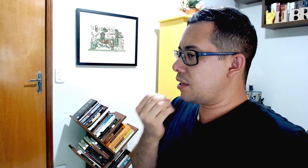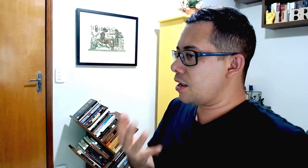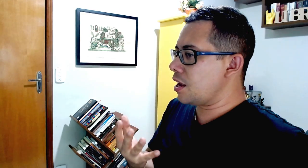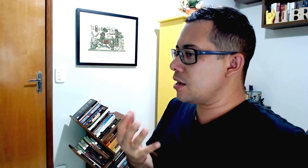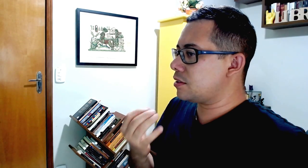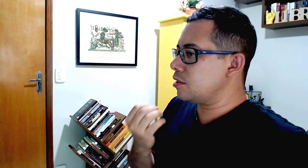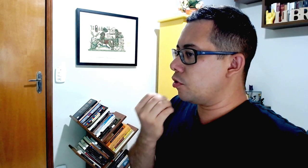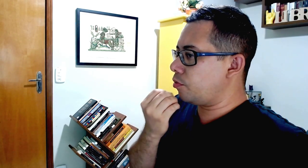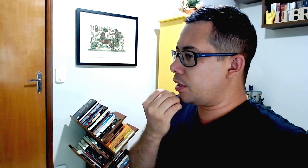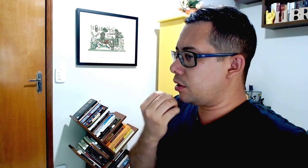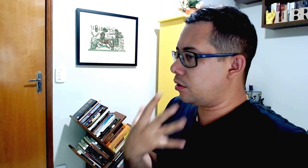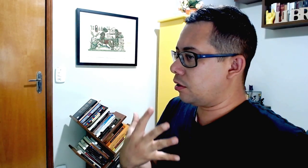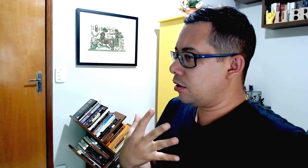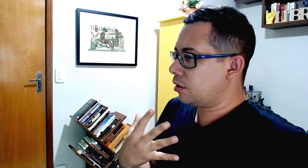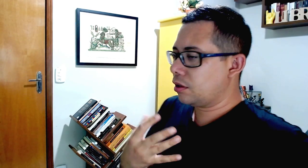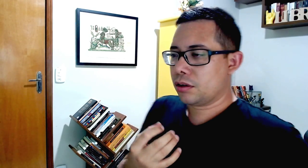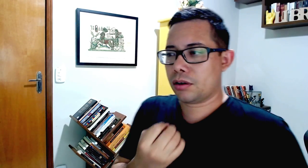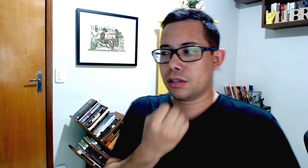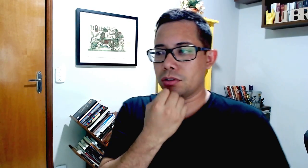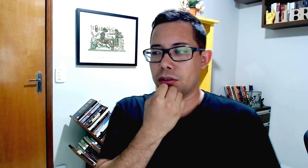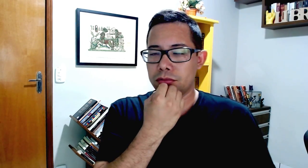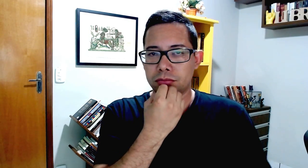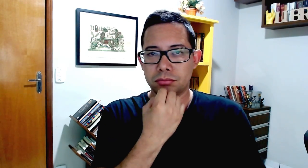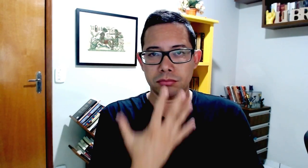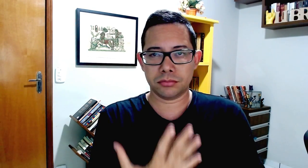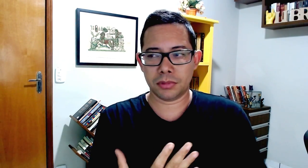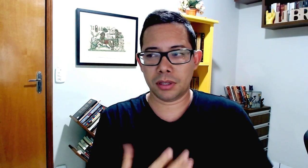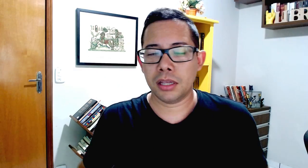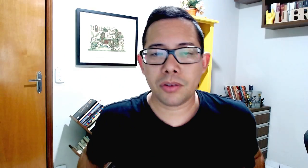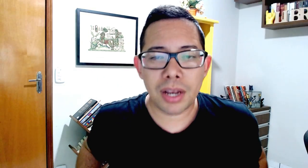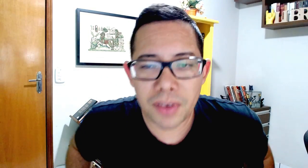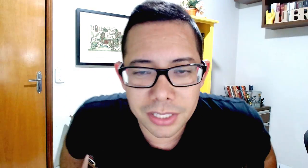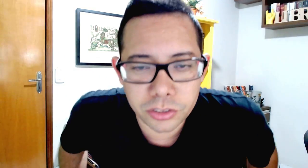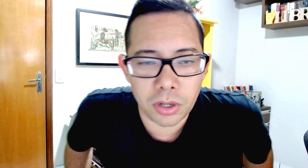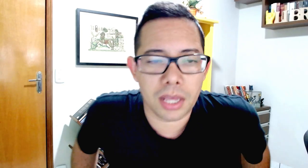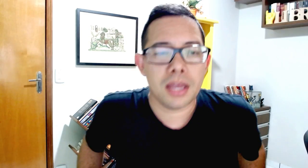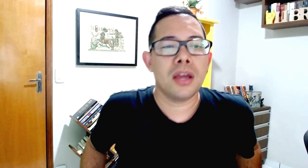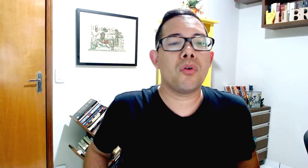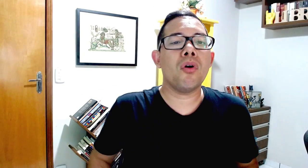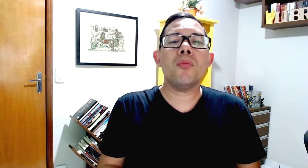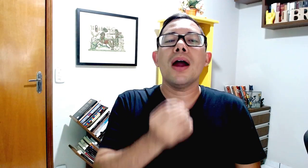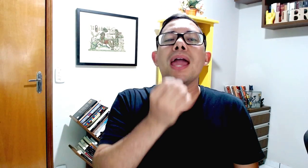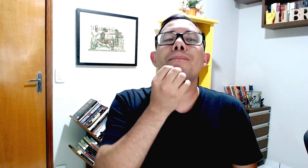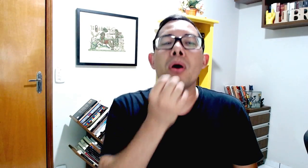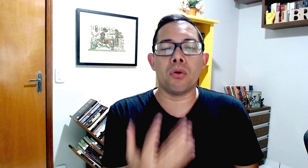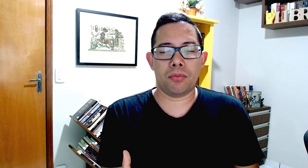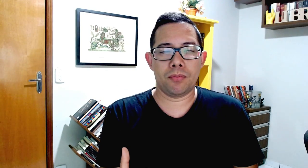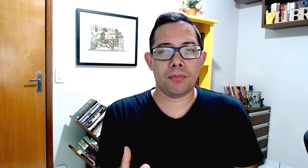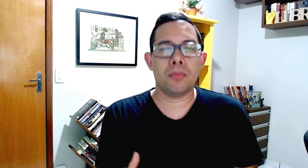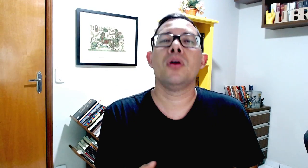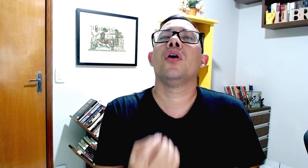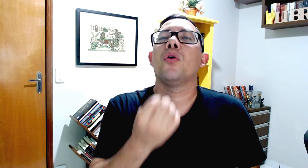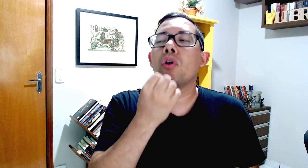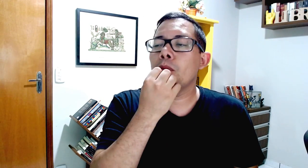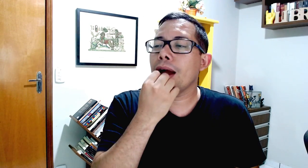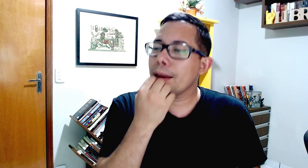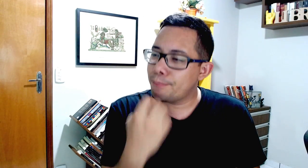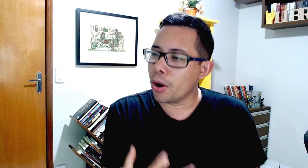faz esse movimento aqui ó olha só então não fala assim olha como é bom como é